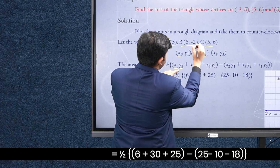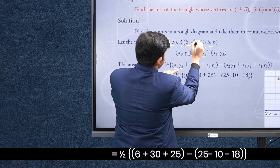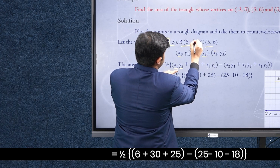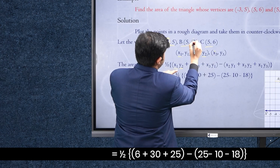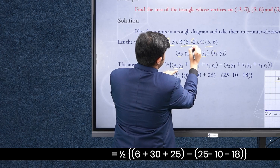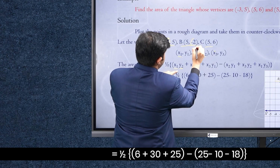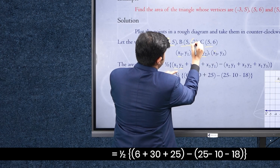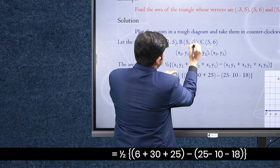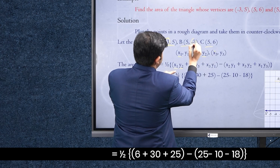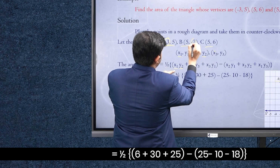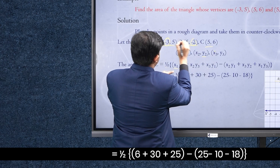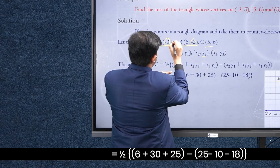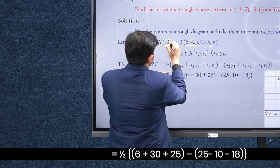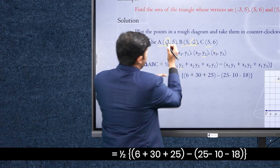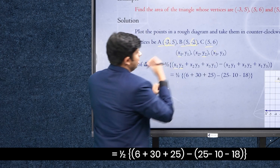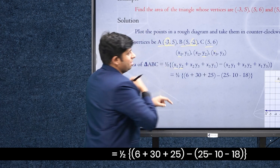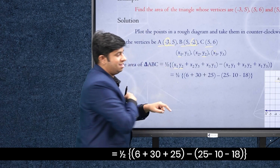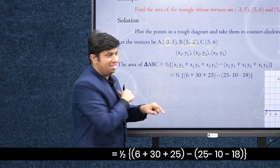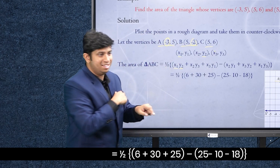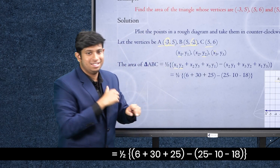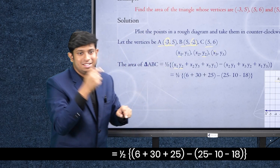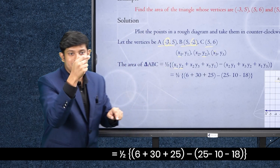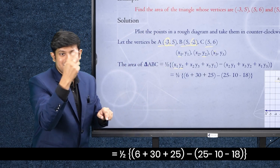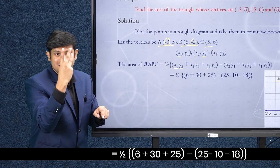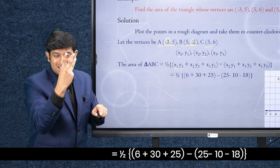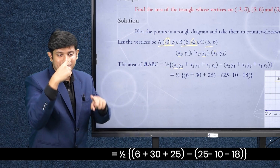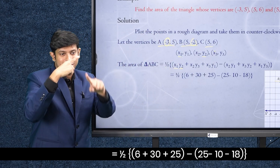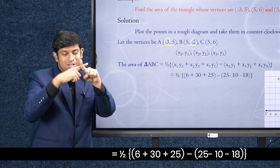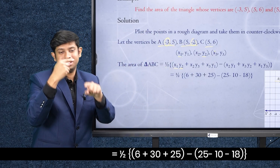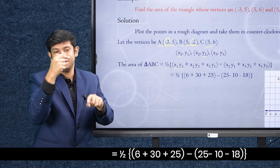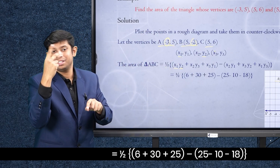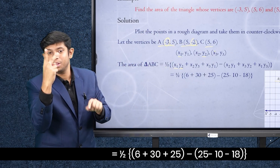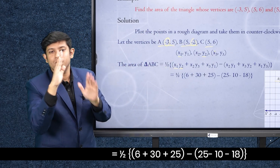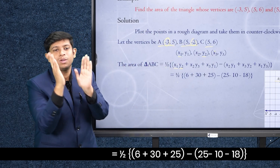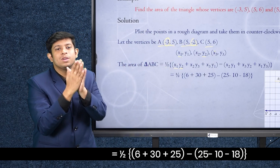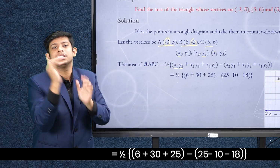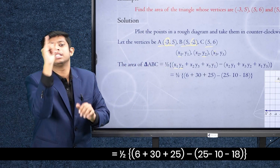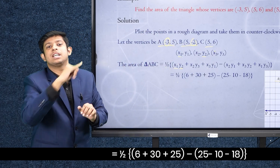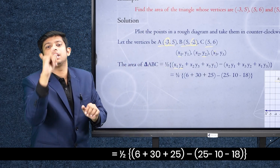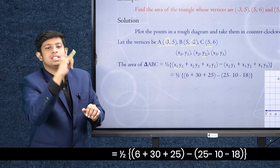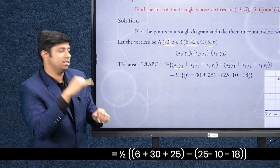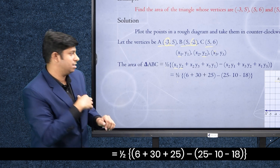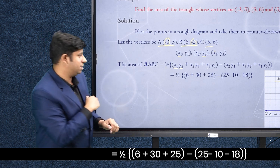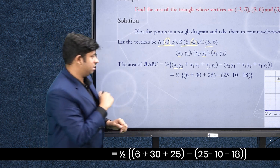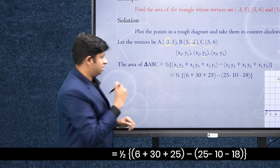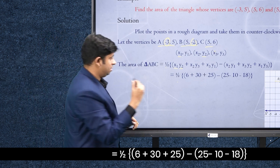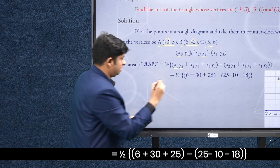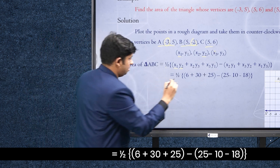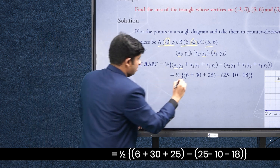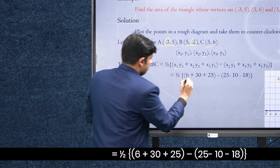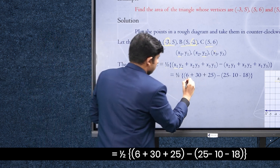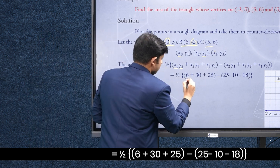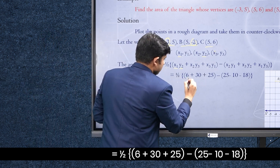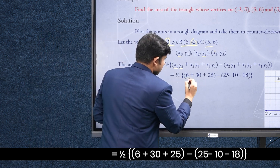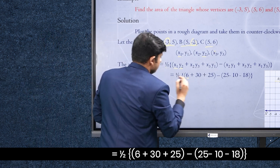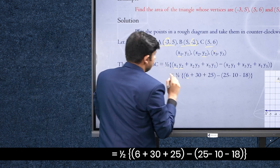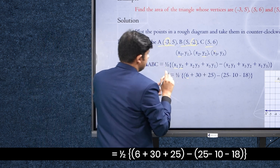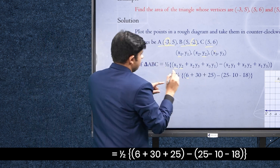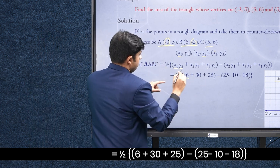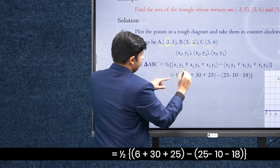That equals to half of 6 plus 30 plus 25 minus 25 minus 10 minus